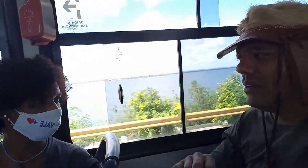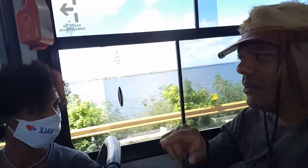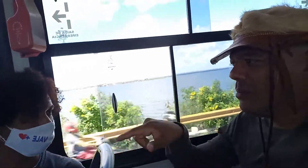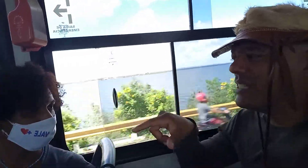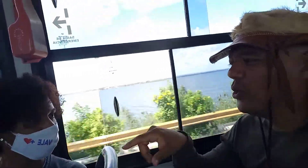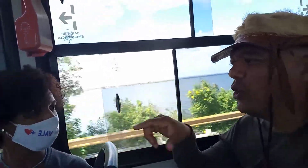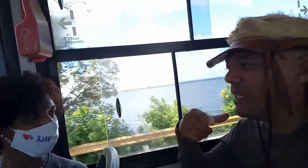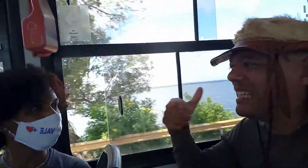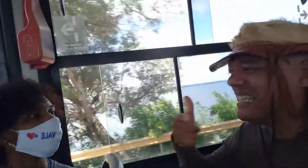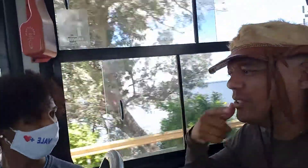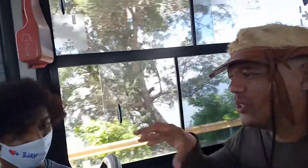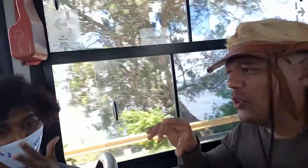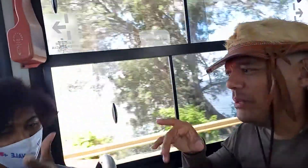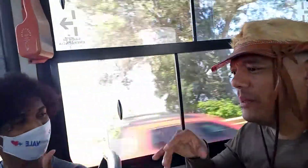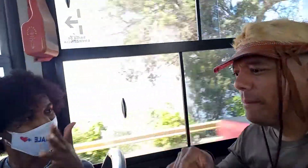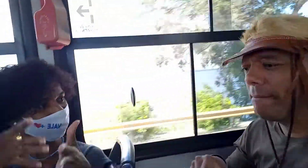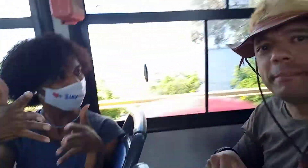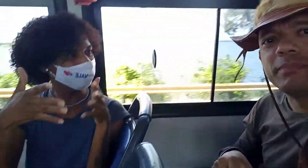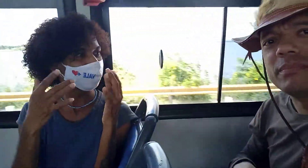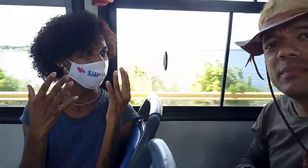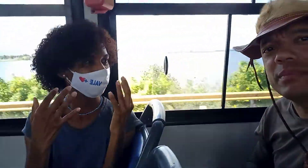plantando, só plantando, só plantando, só plantando, só